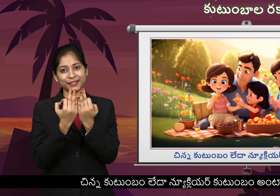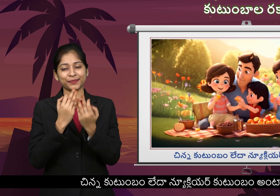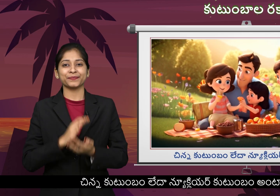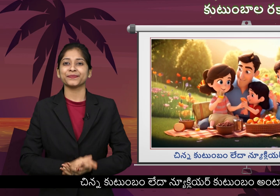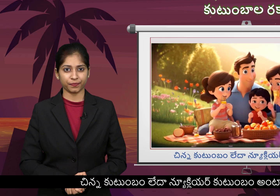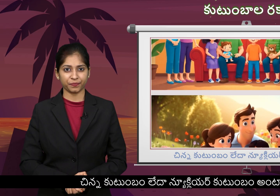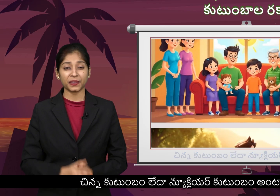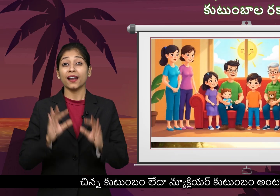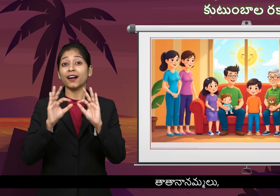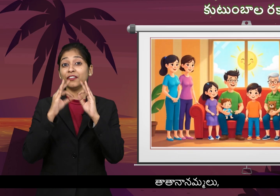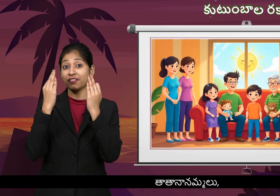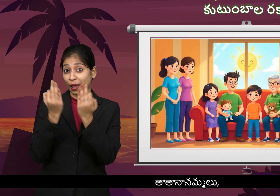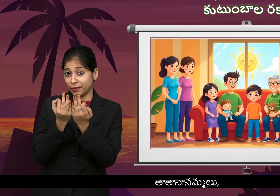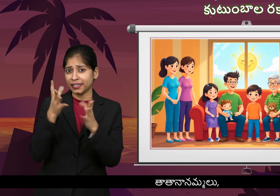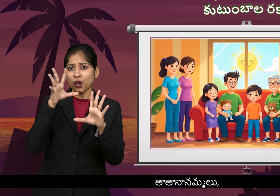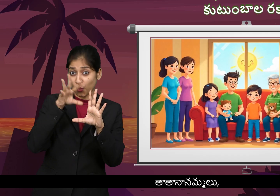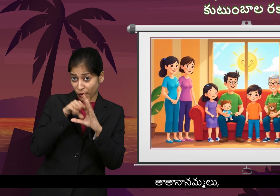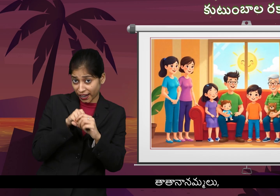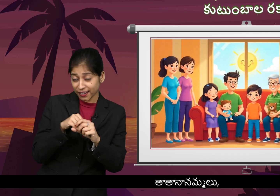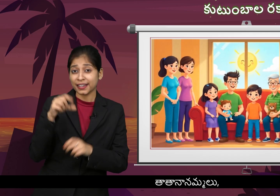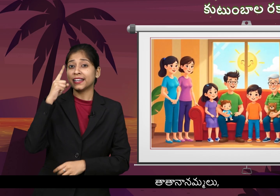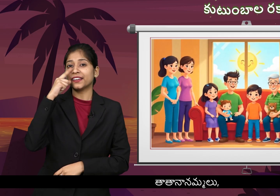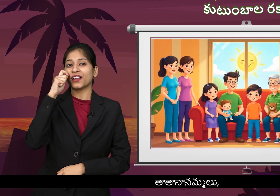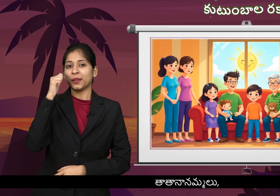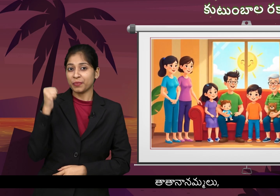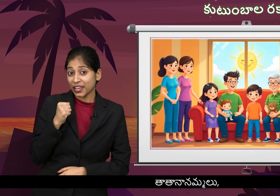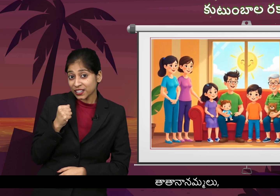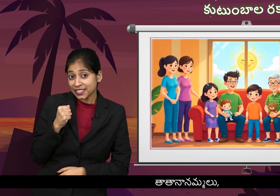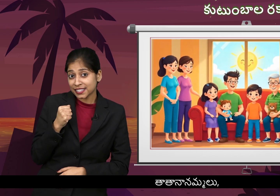అంటారు. తాతా నానమ్మలు,